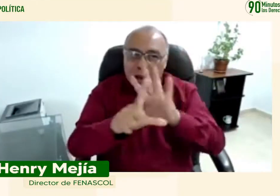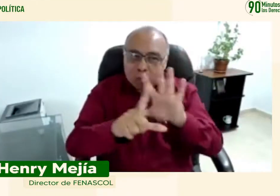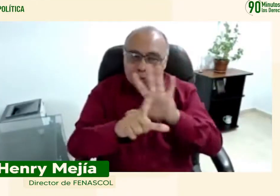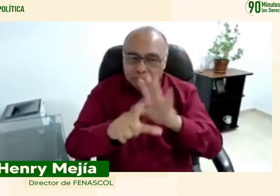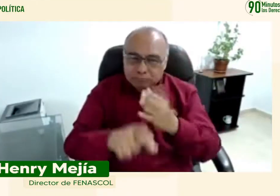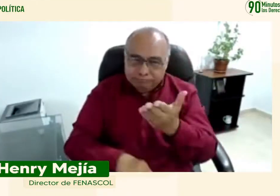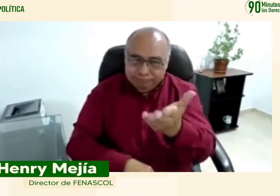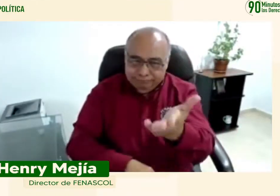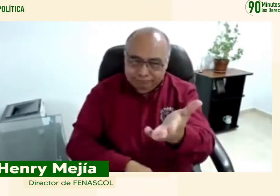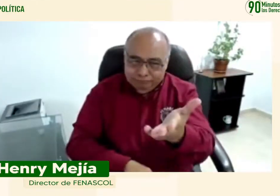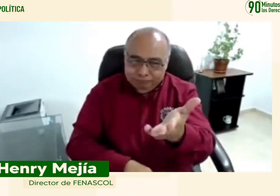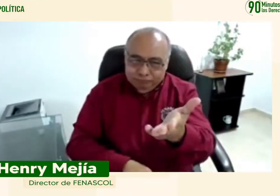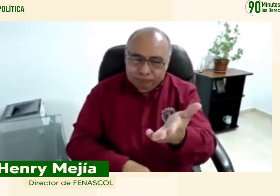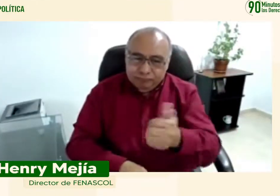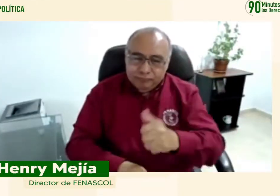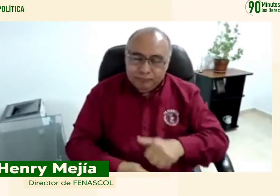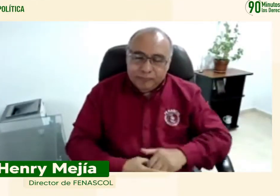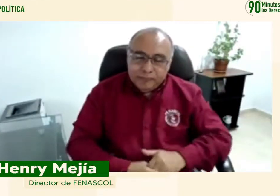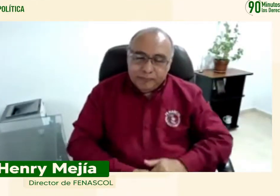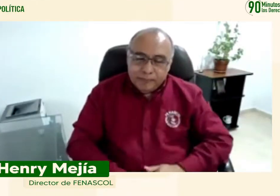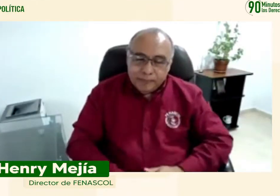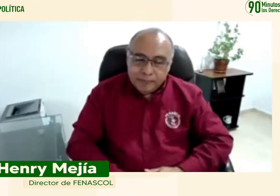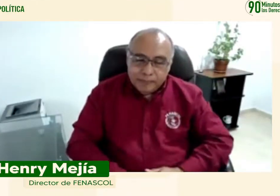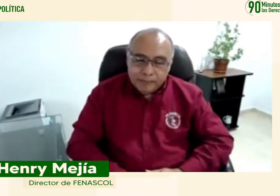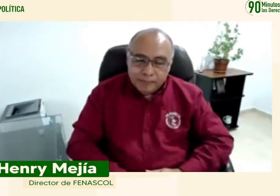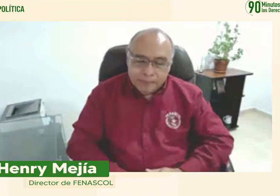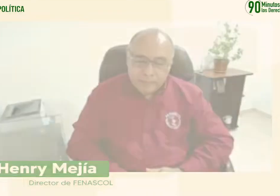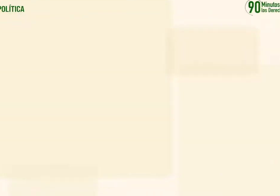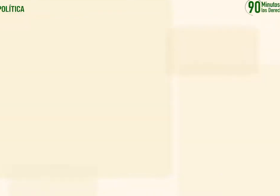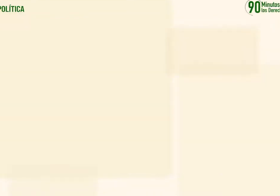vídeo sobre el pase la licencia de conducción y se los quiero presentar